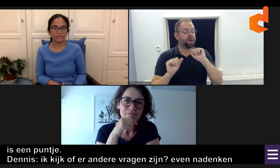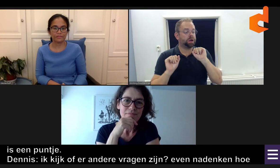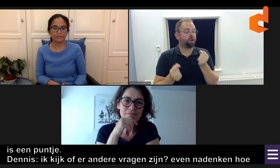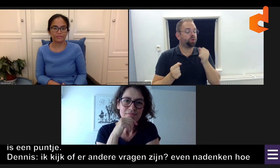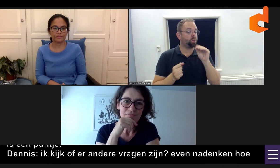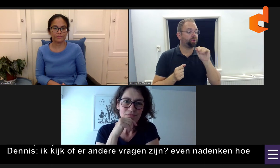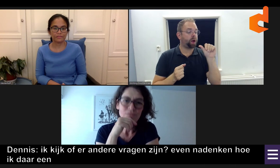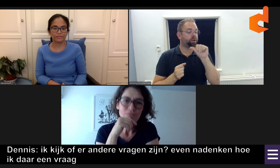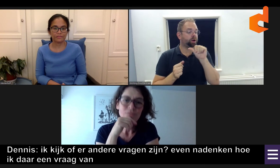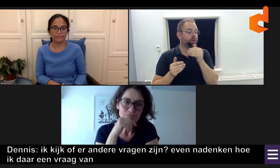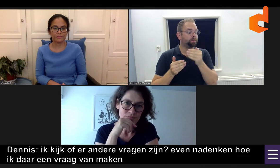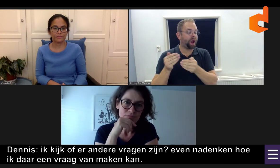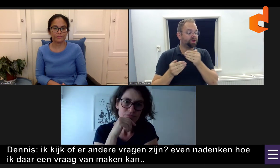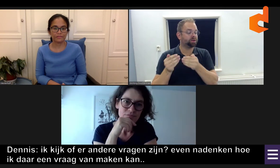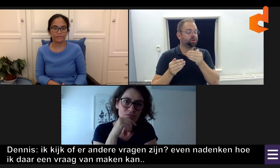Het gebarencentrum.